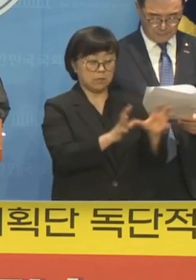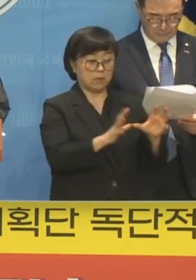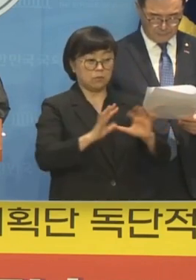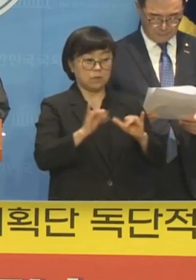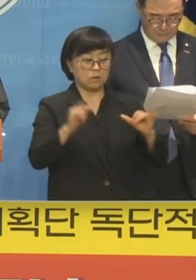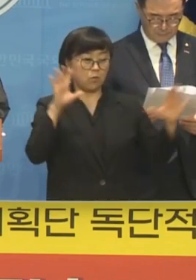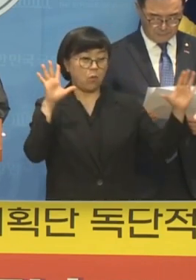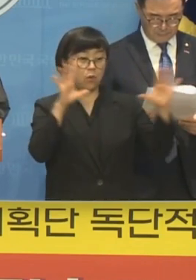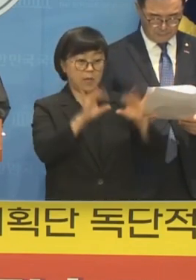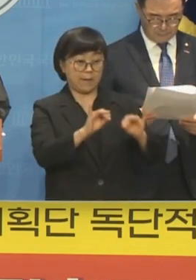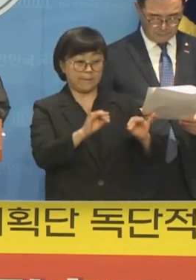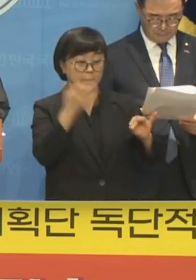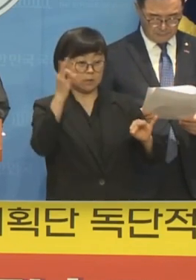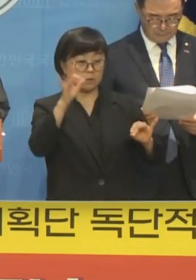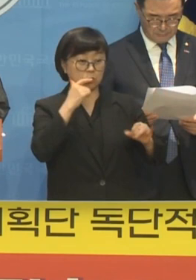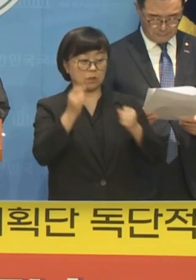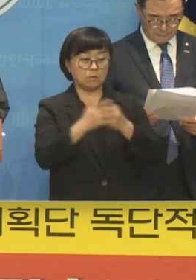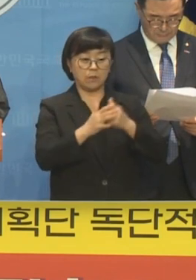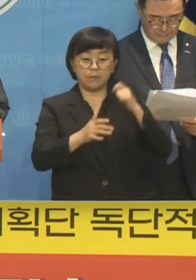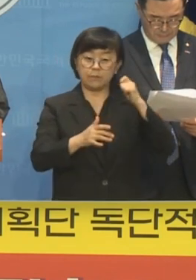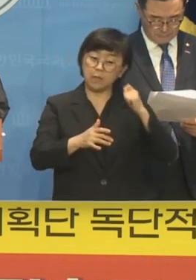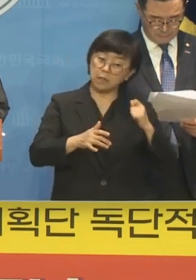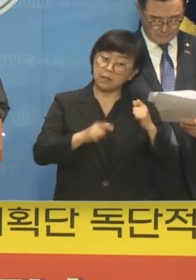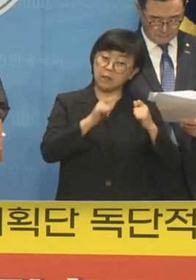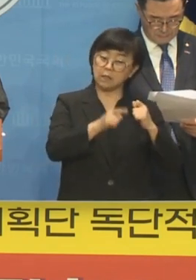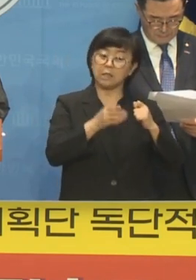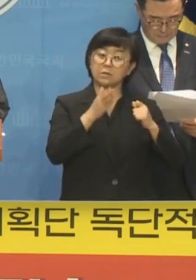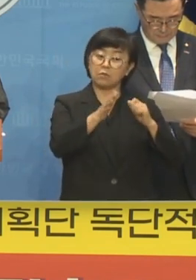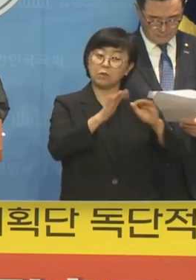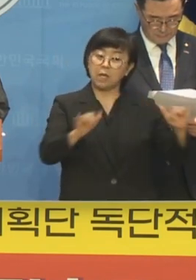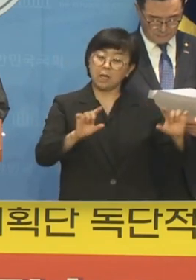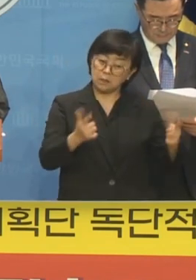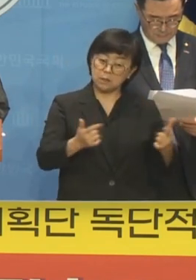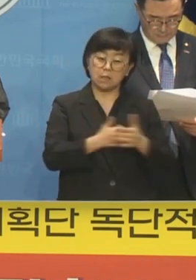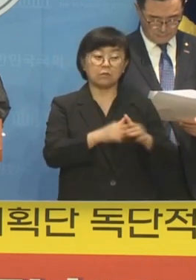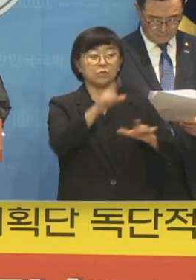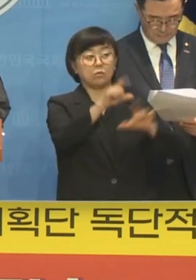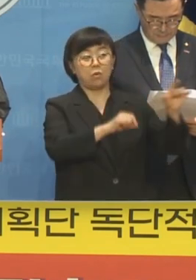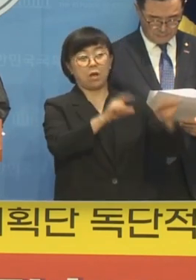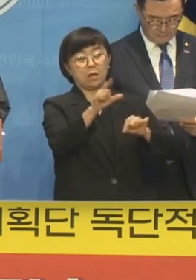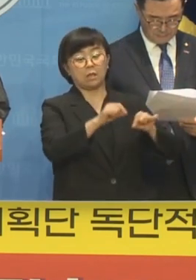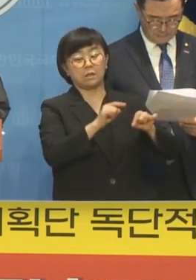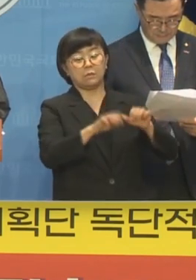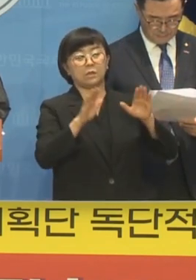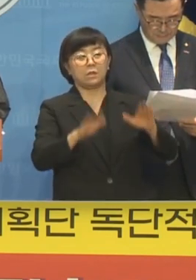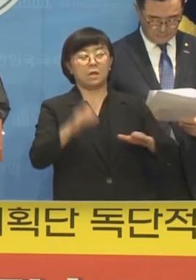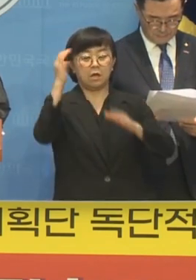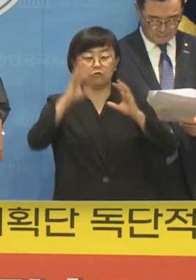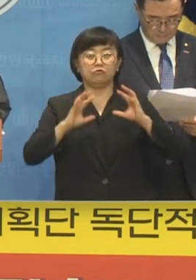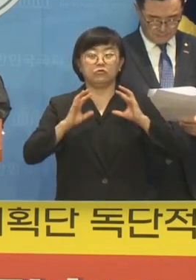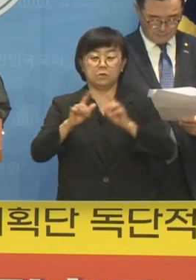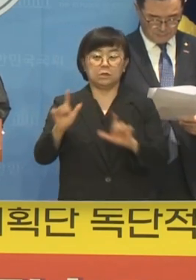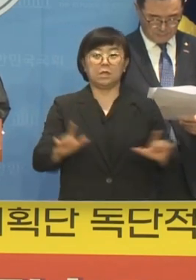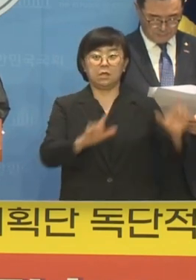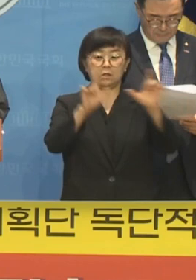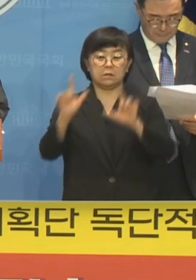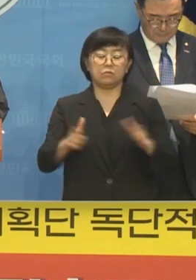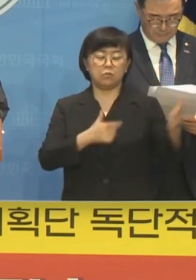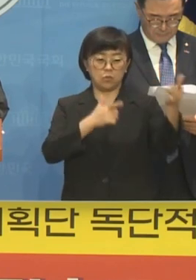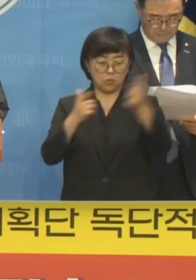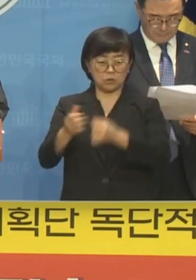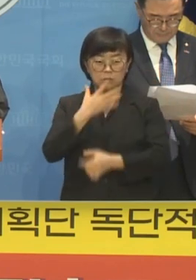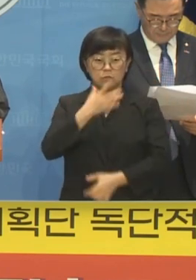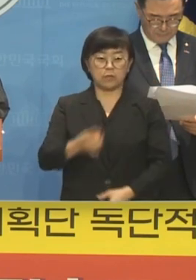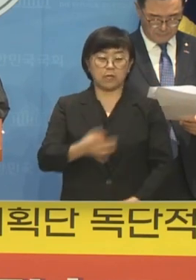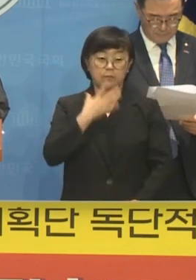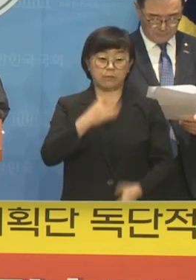공감대를 얻지 못하는 편향된 비전문가로 구성되는 것은 현재의 대한민국을 살아가는 우리 모두의